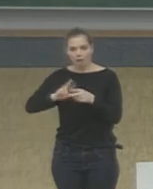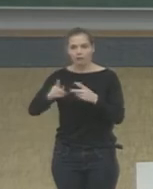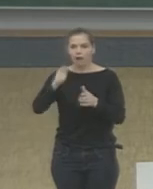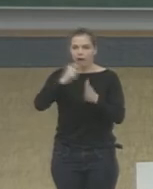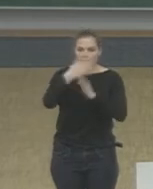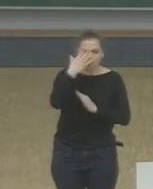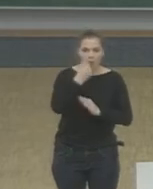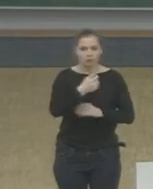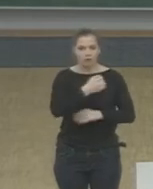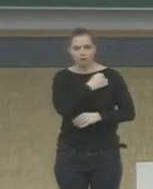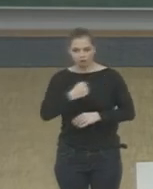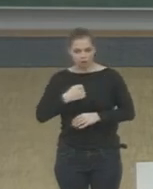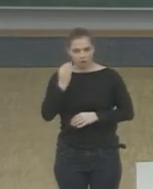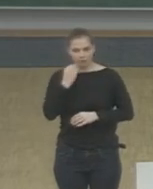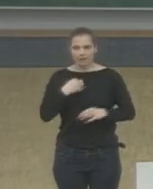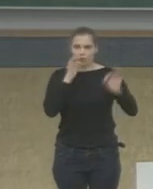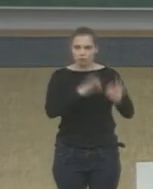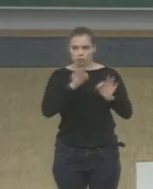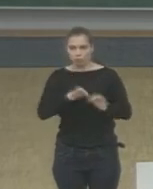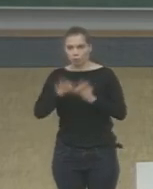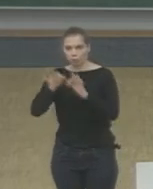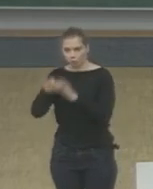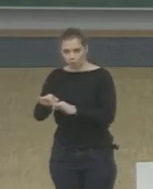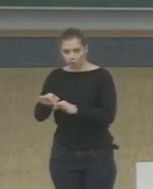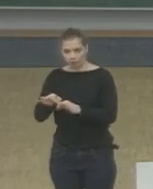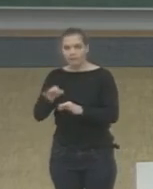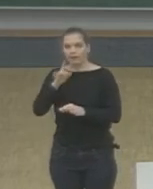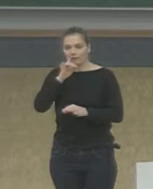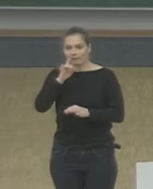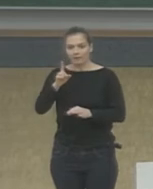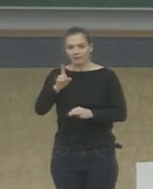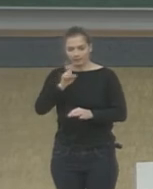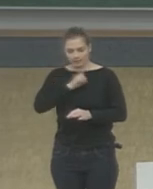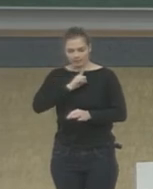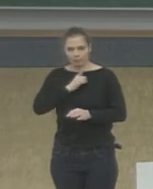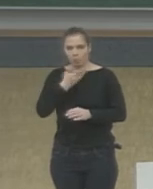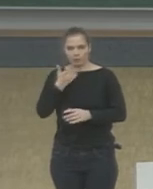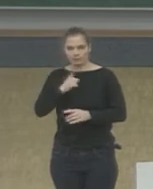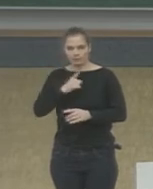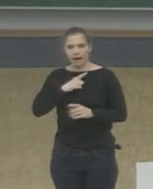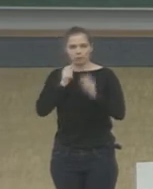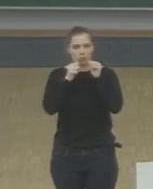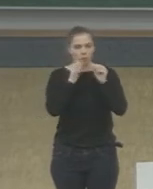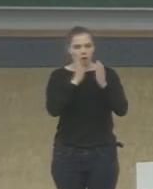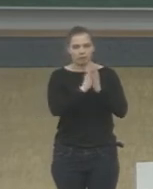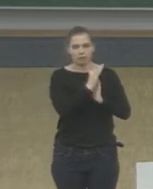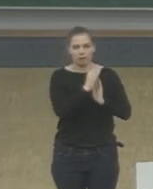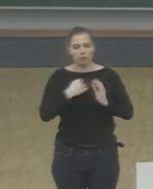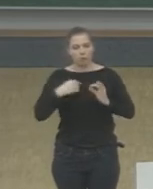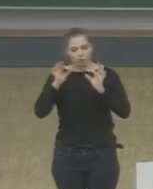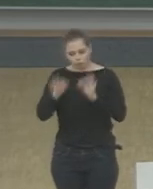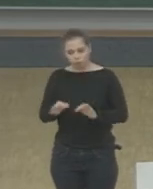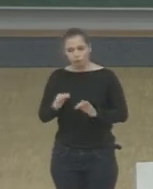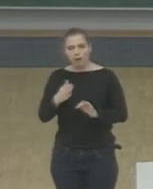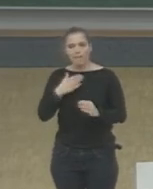und Geschäftsmann, wenn er an sich und ohne Hinsicht auf seinen besonderen Beruf ein guter, anständiger,